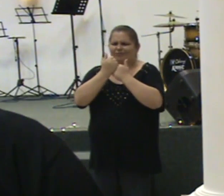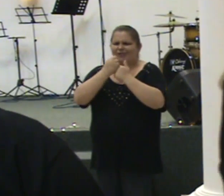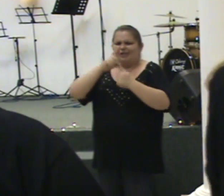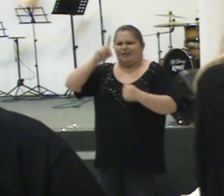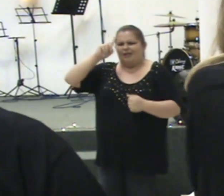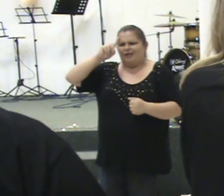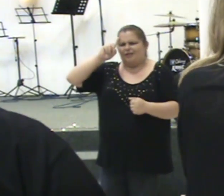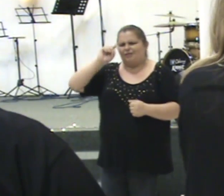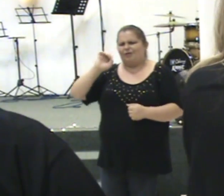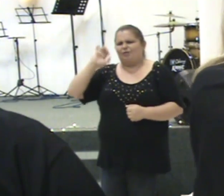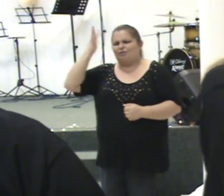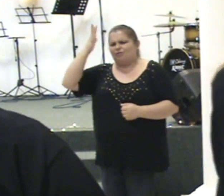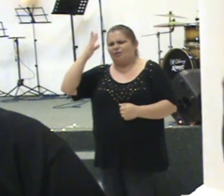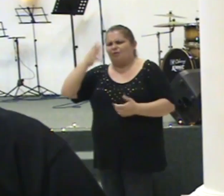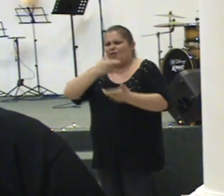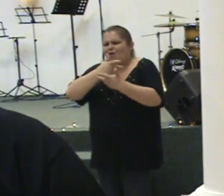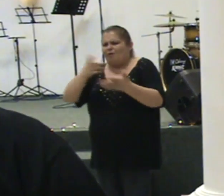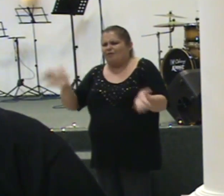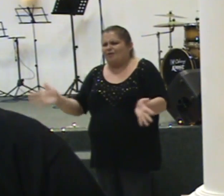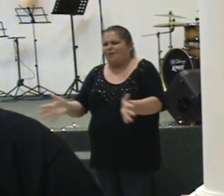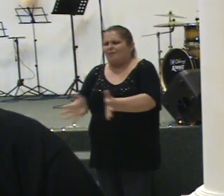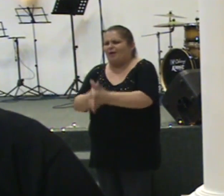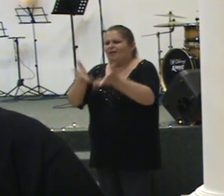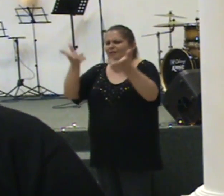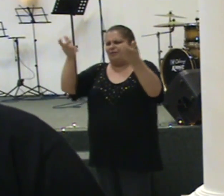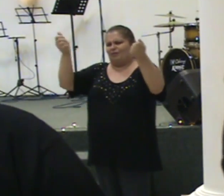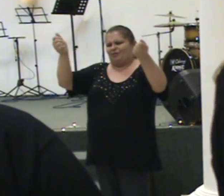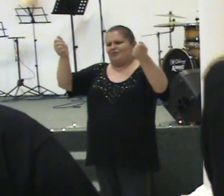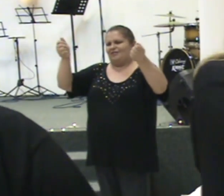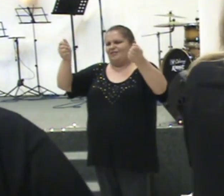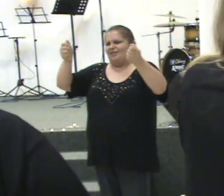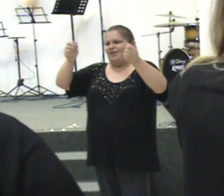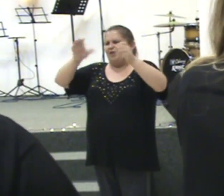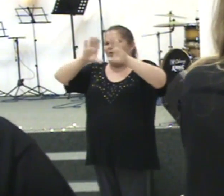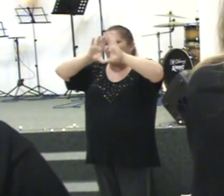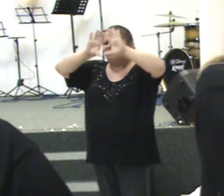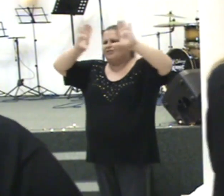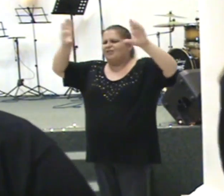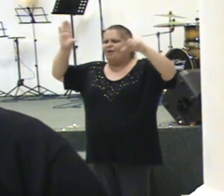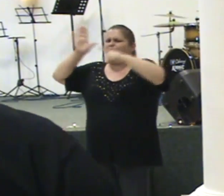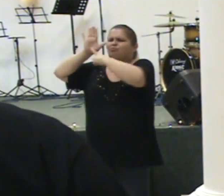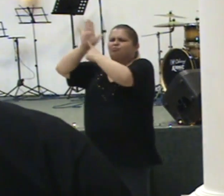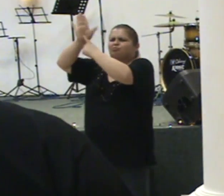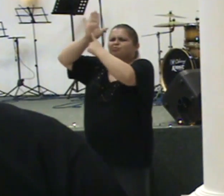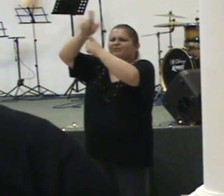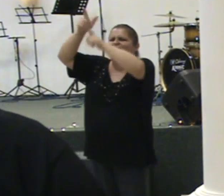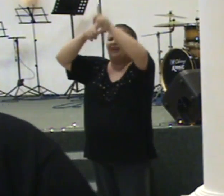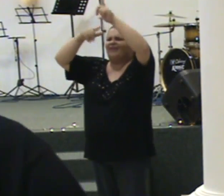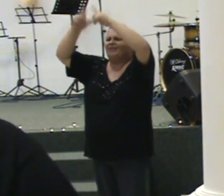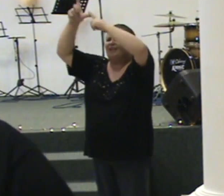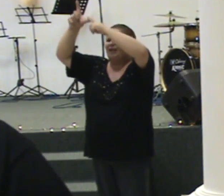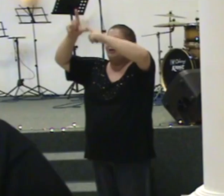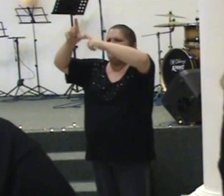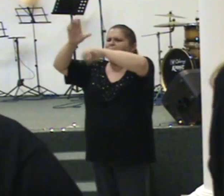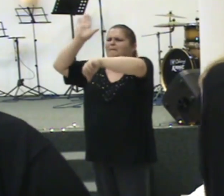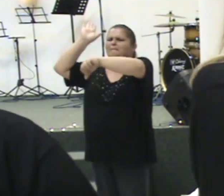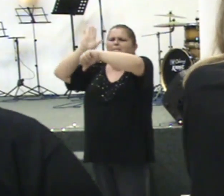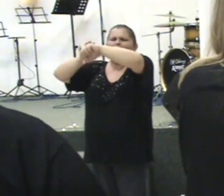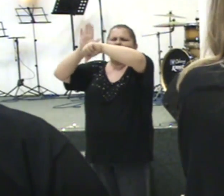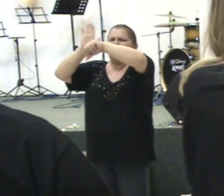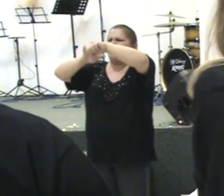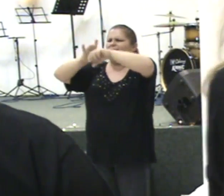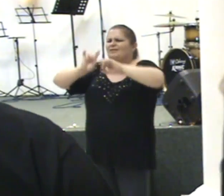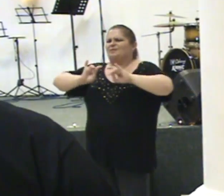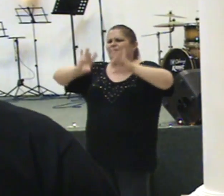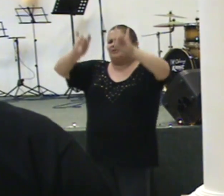coisa grandiosa, porque os céus se movimentaram para mostrar a sinalização que estaria vindo ali mais do que um